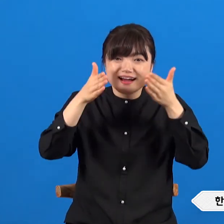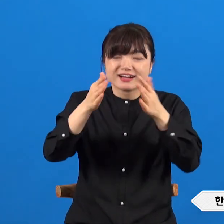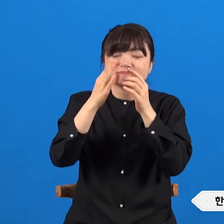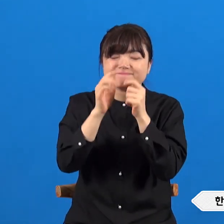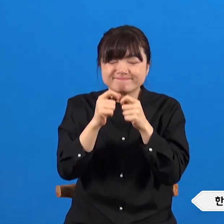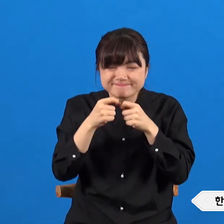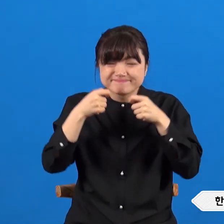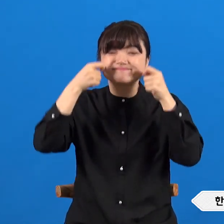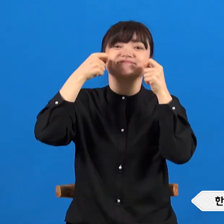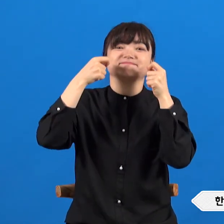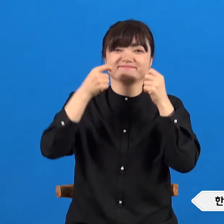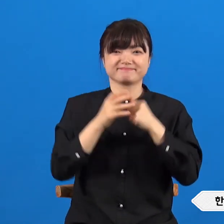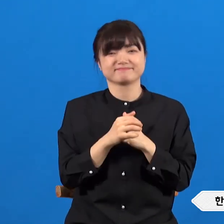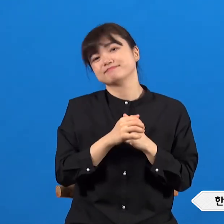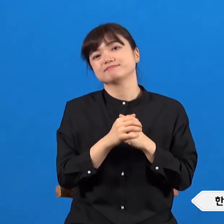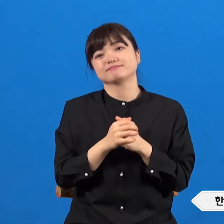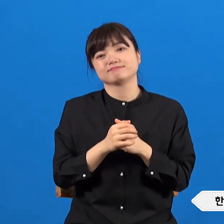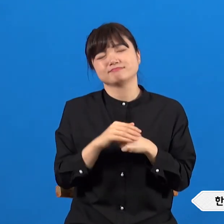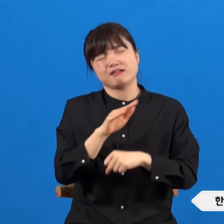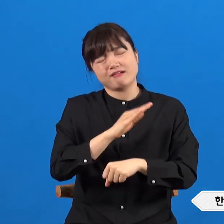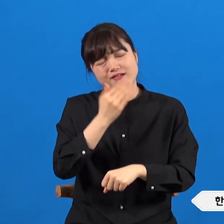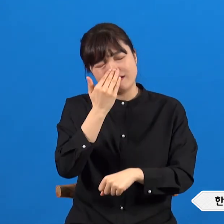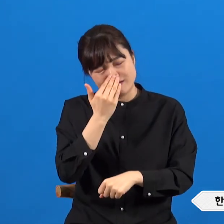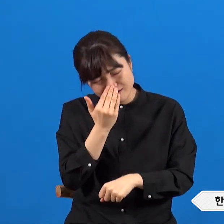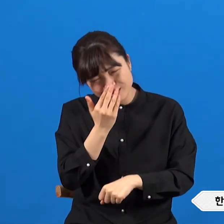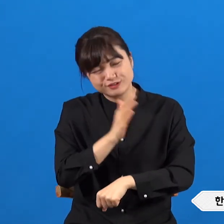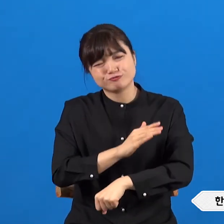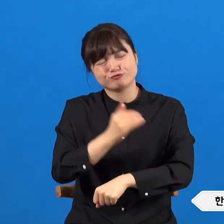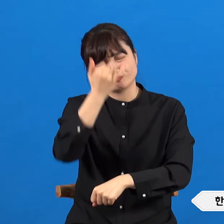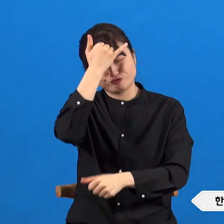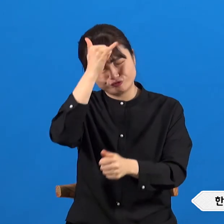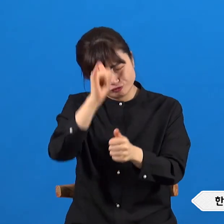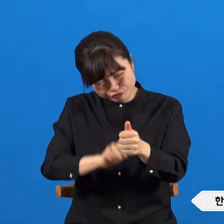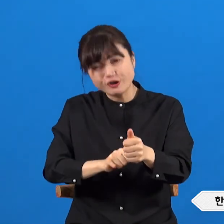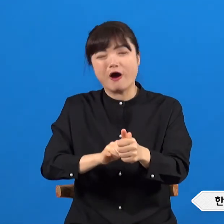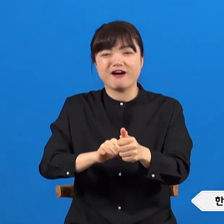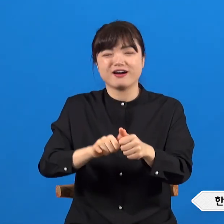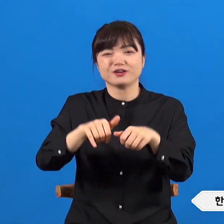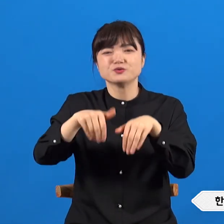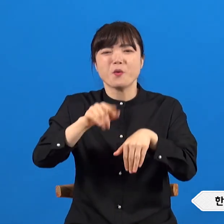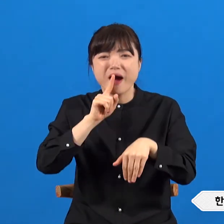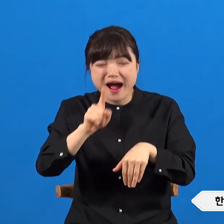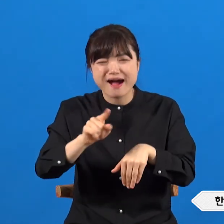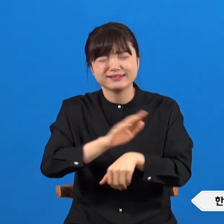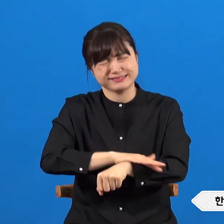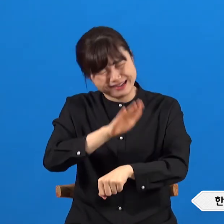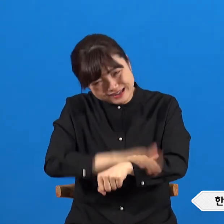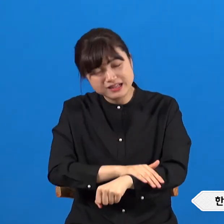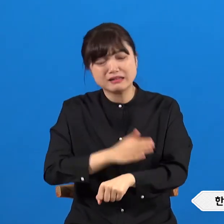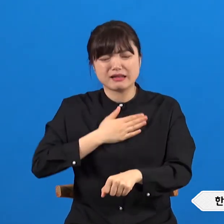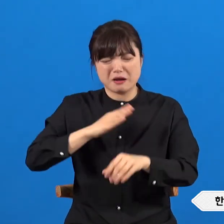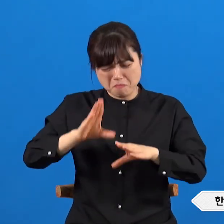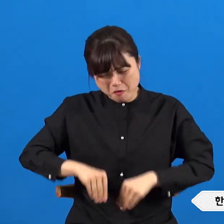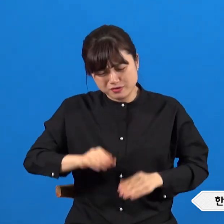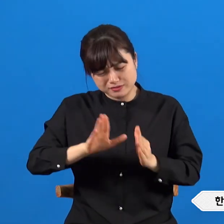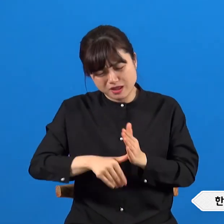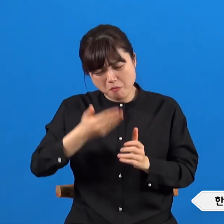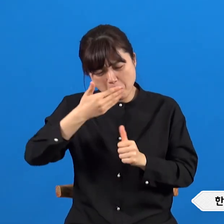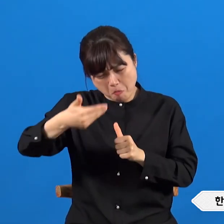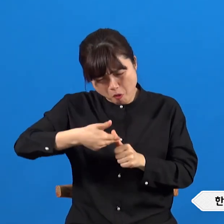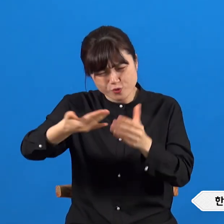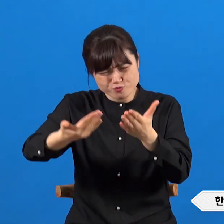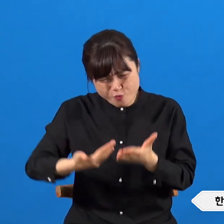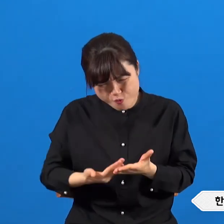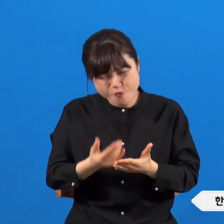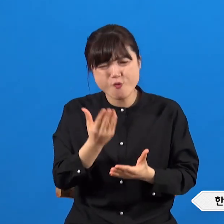활짝 웃으시면서 착하고 충성된 종들아 잘했다. 너희들은 내가 줄일 때 먹여주었고